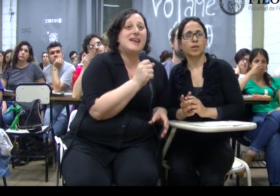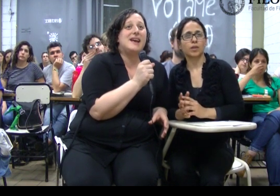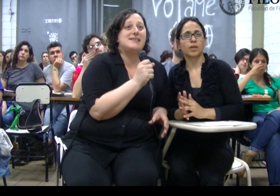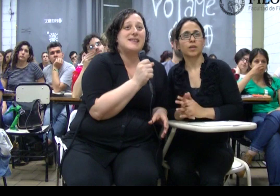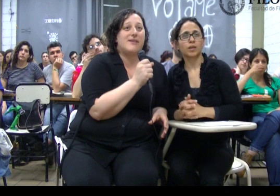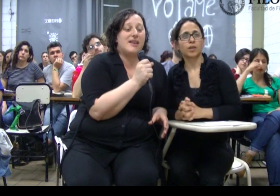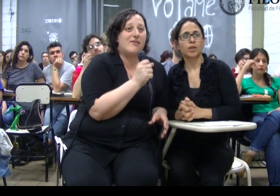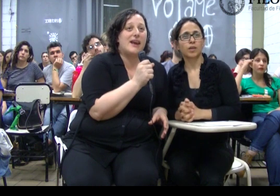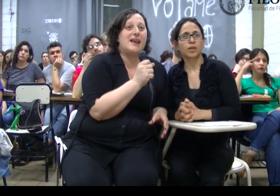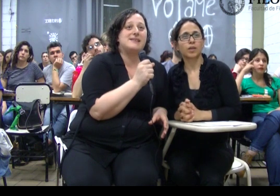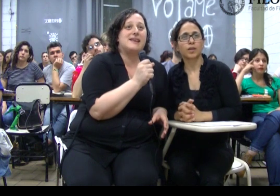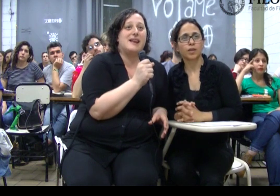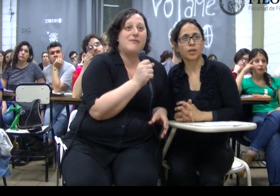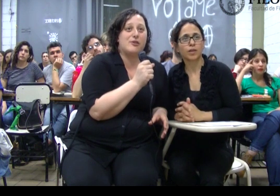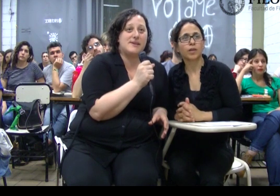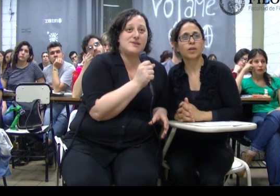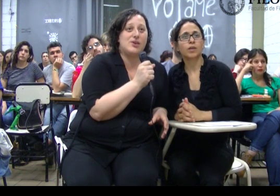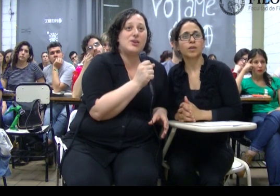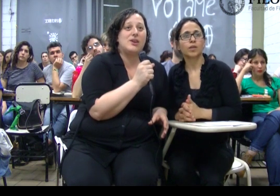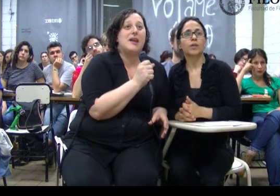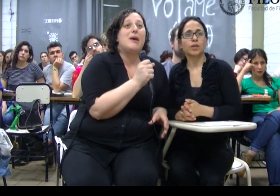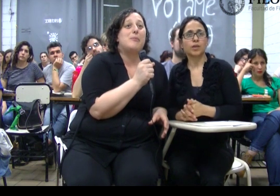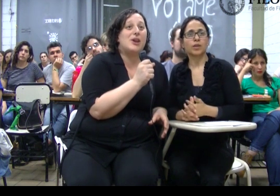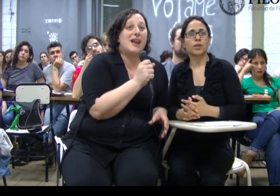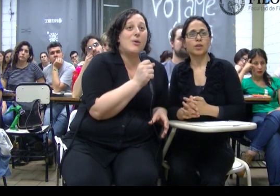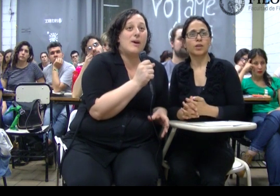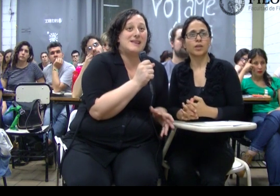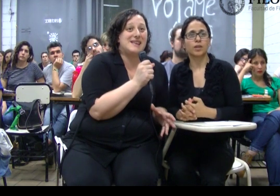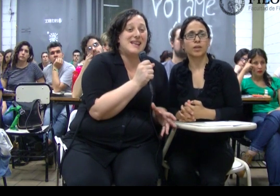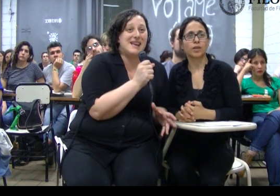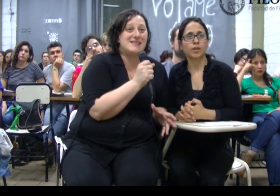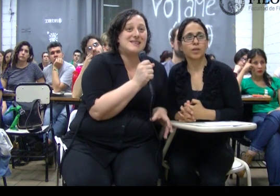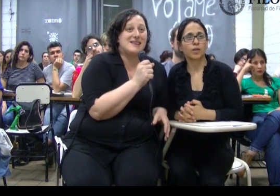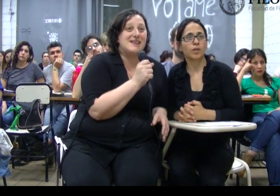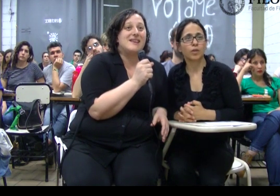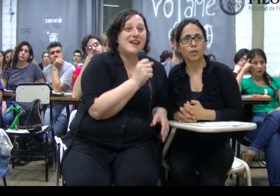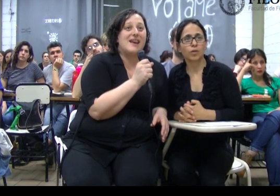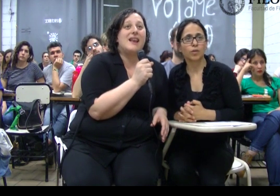personas ciegas a través del braille acceden a la información, pero